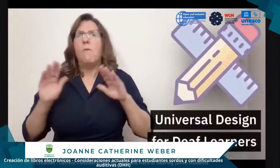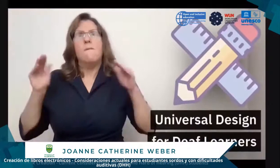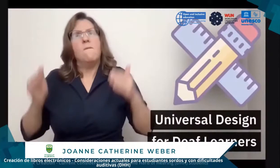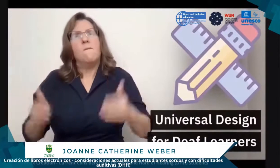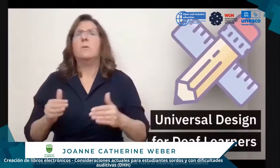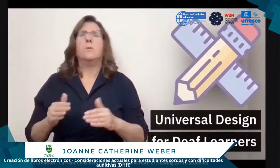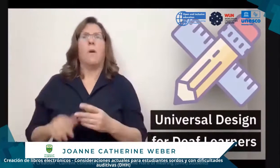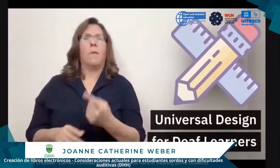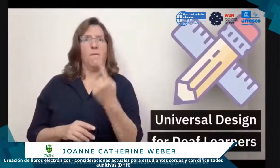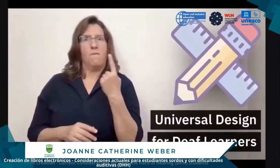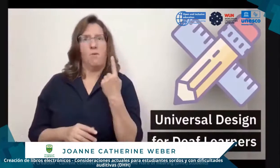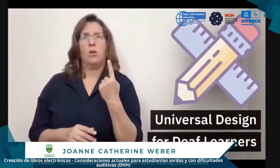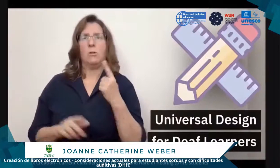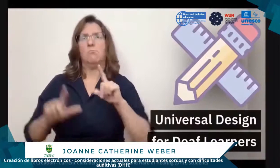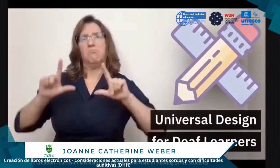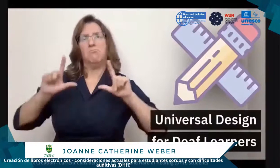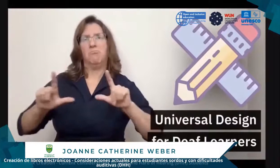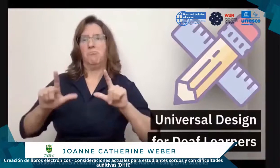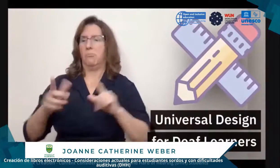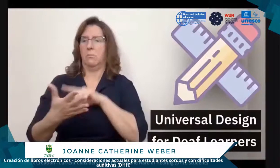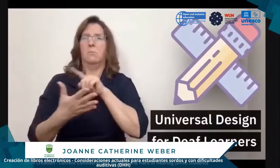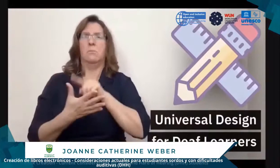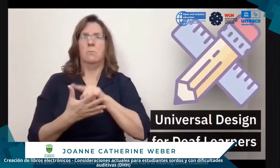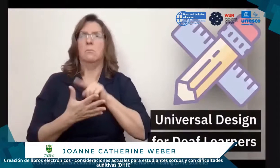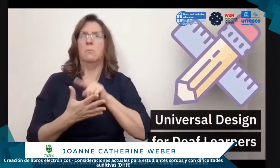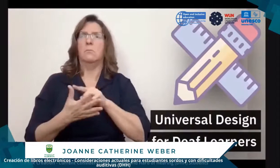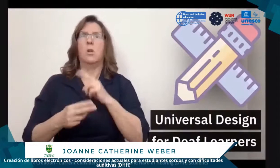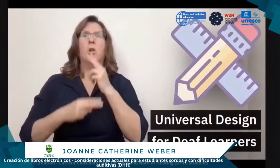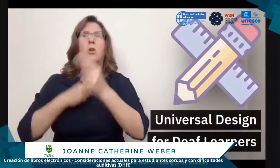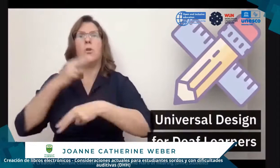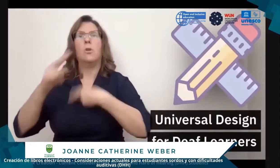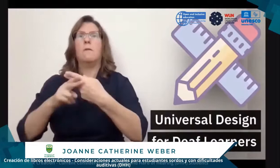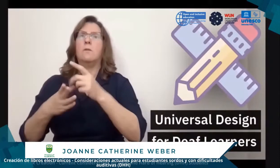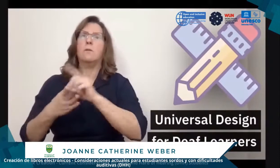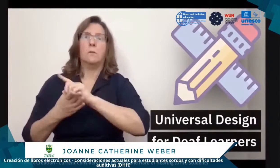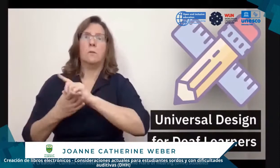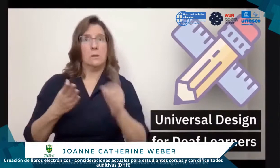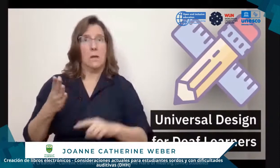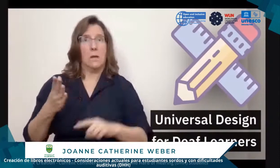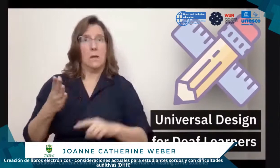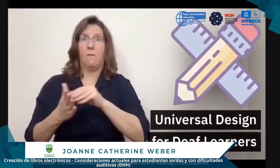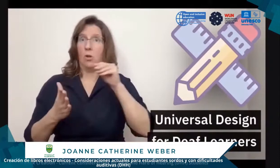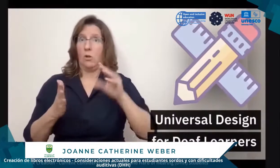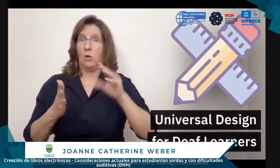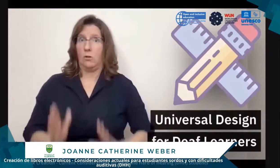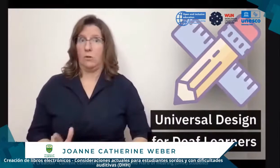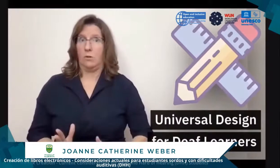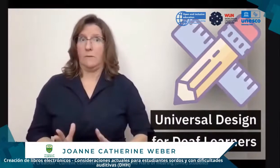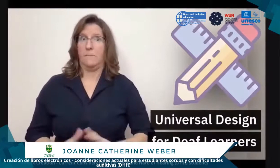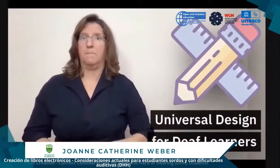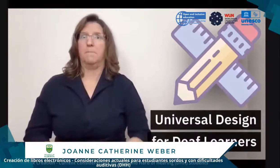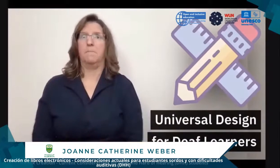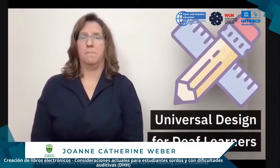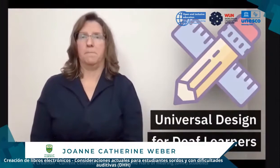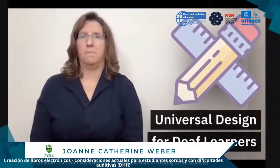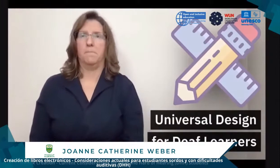Vamos a comenzar viendo el diseño universal para los estudiantes con sordera.